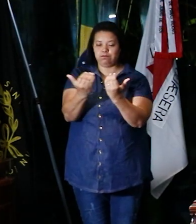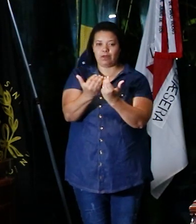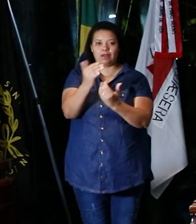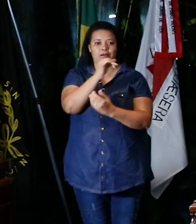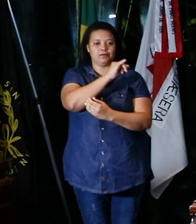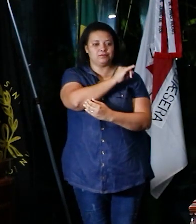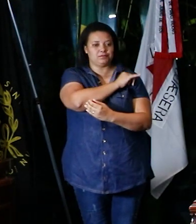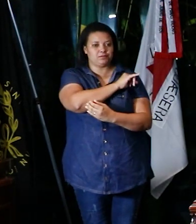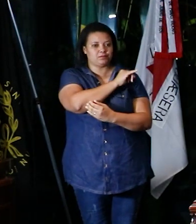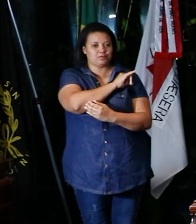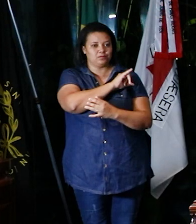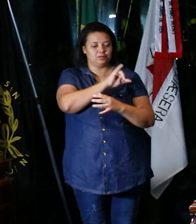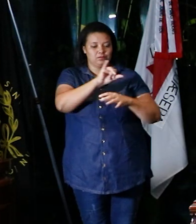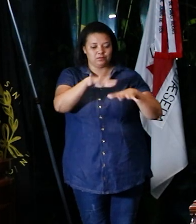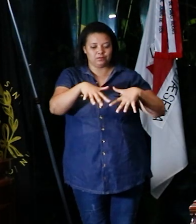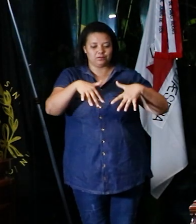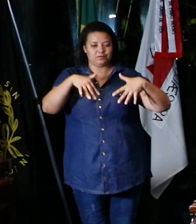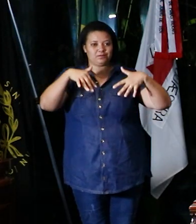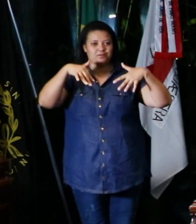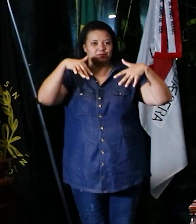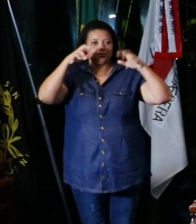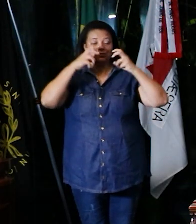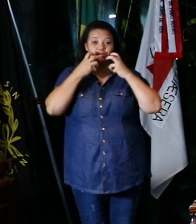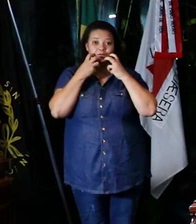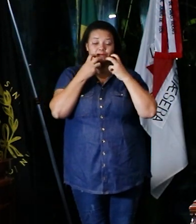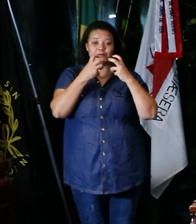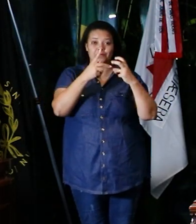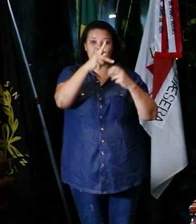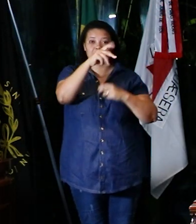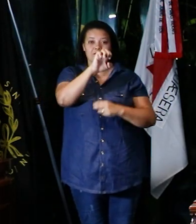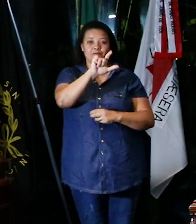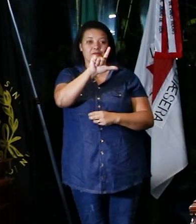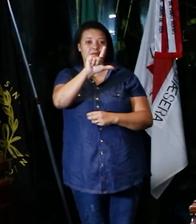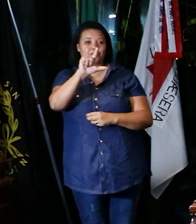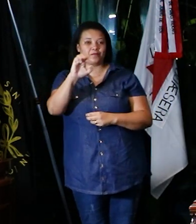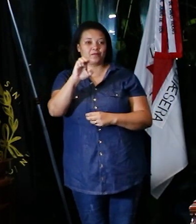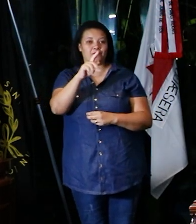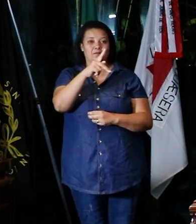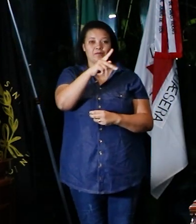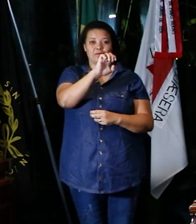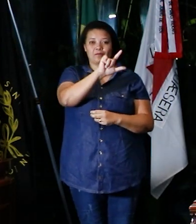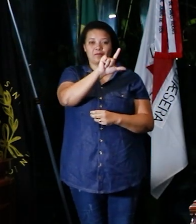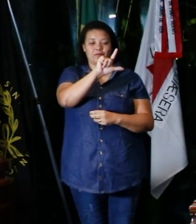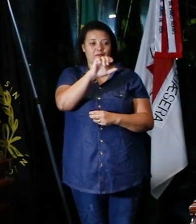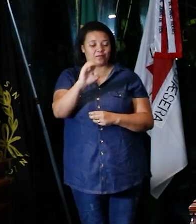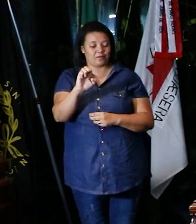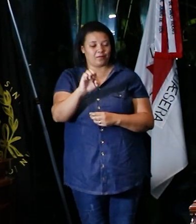imenso coro ressoa. Pelé, Pelé,